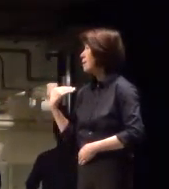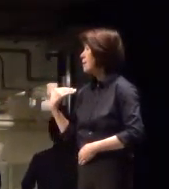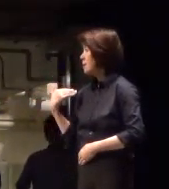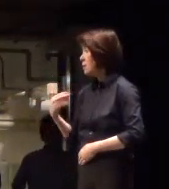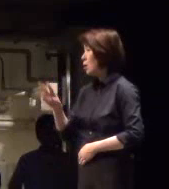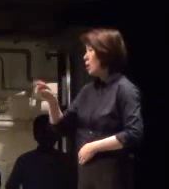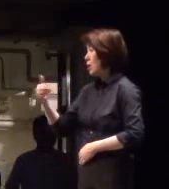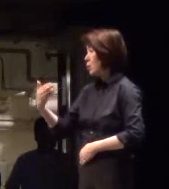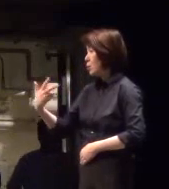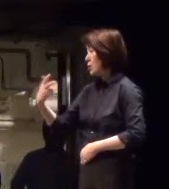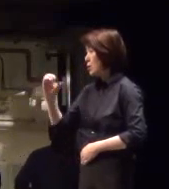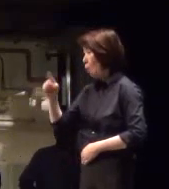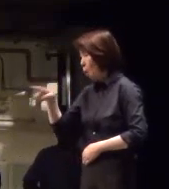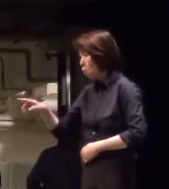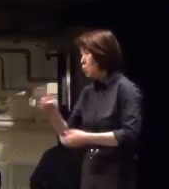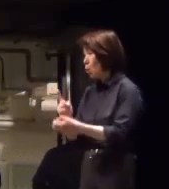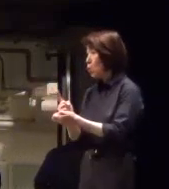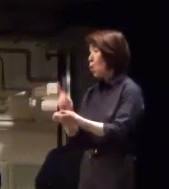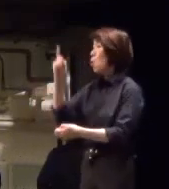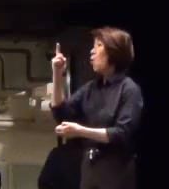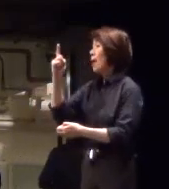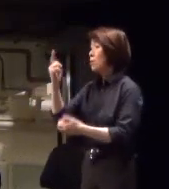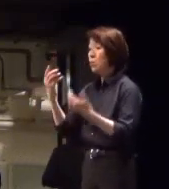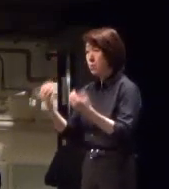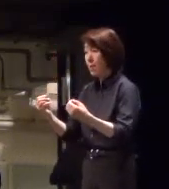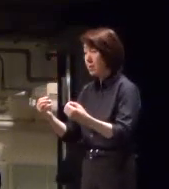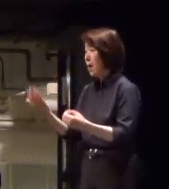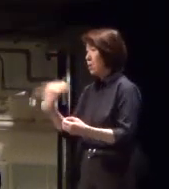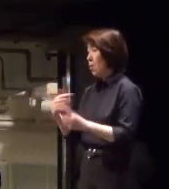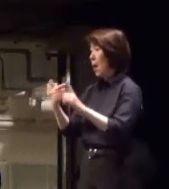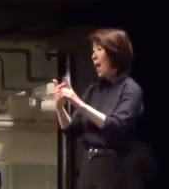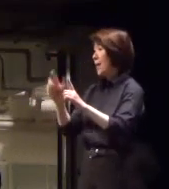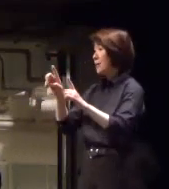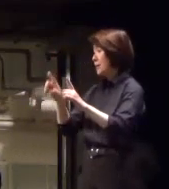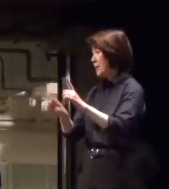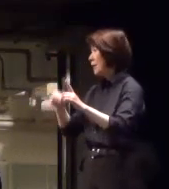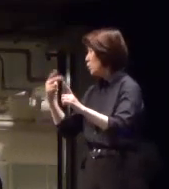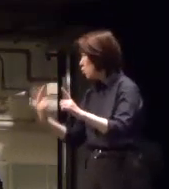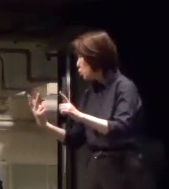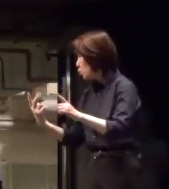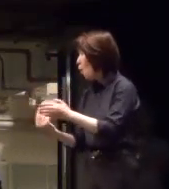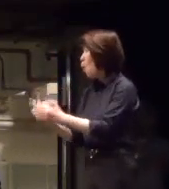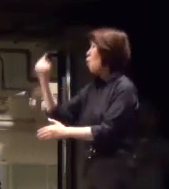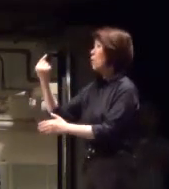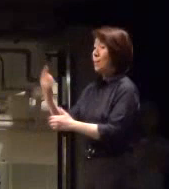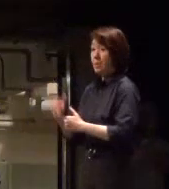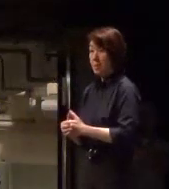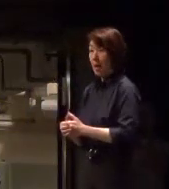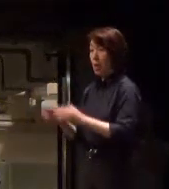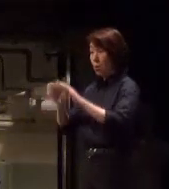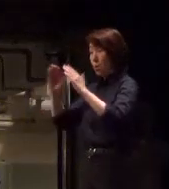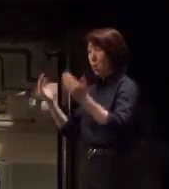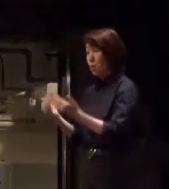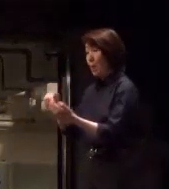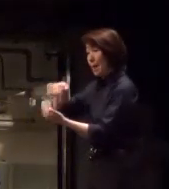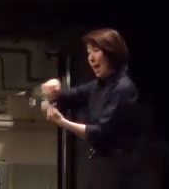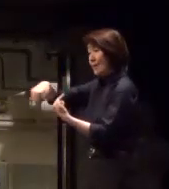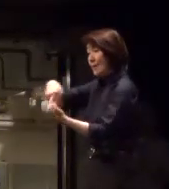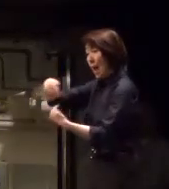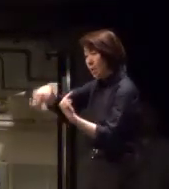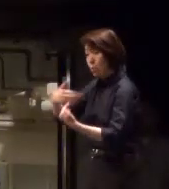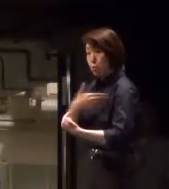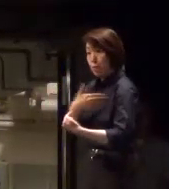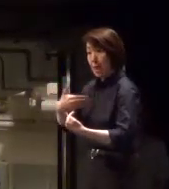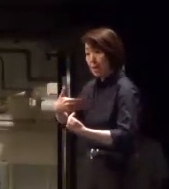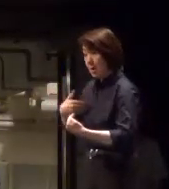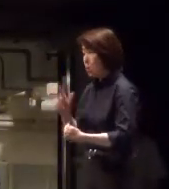ンというロケットを打ち上げようとしました。その前は H2 ロケットをたくさん打ち上げて ですね。それを全てミサイルに転用でき